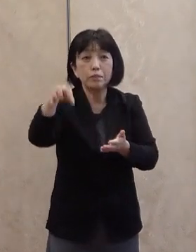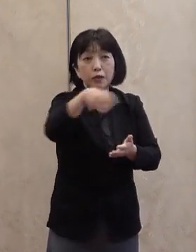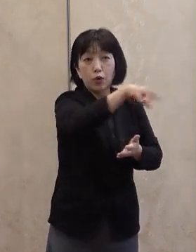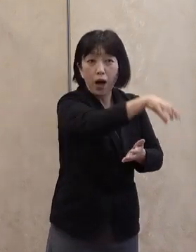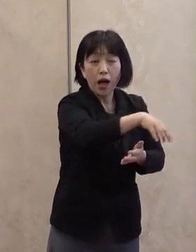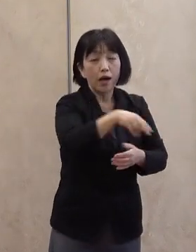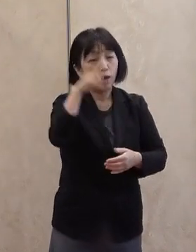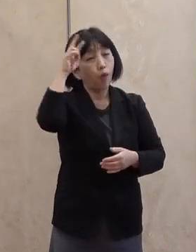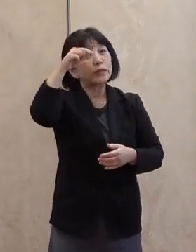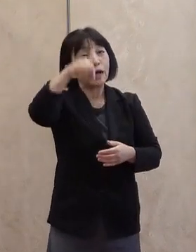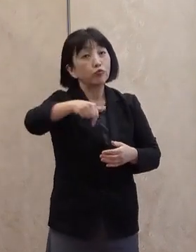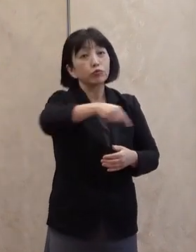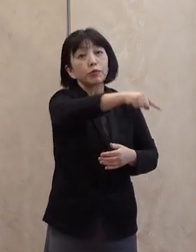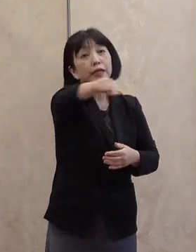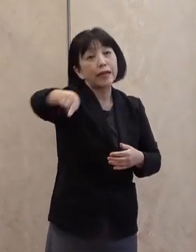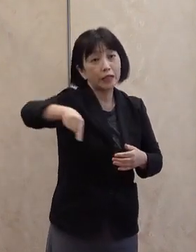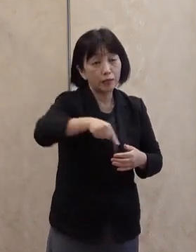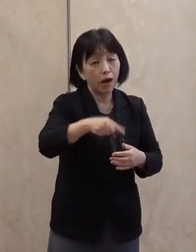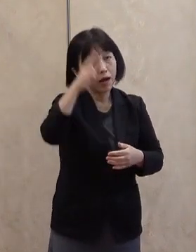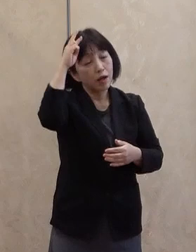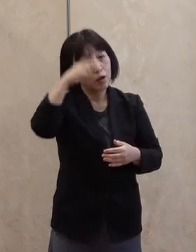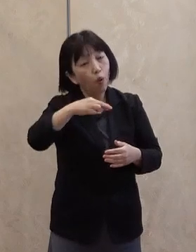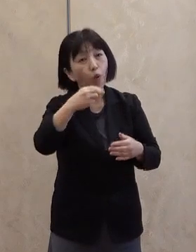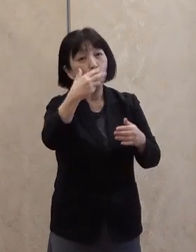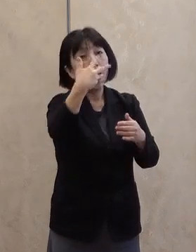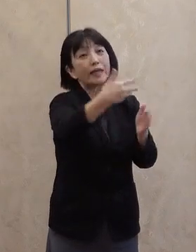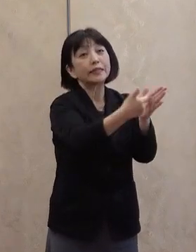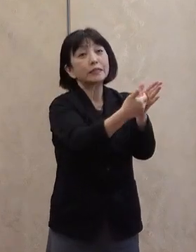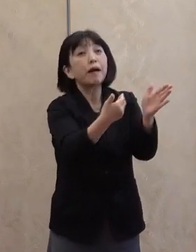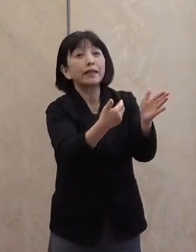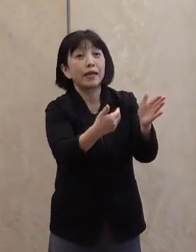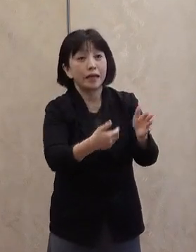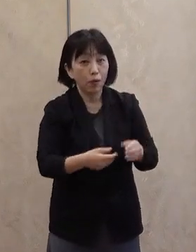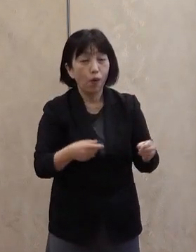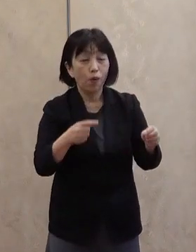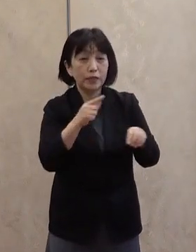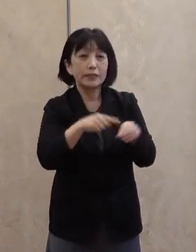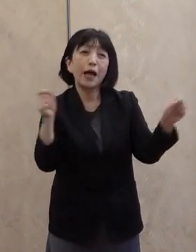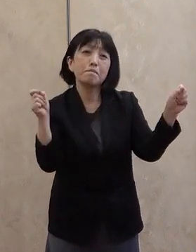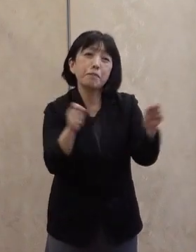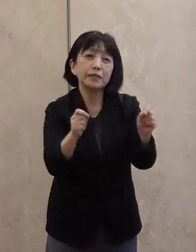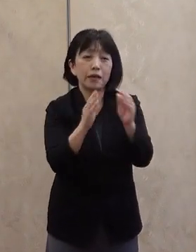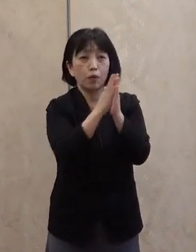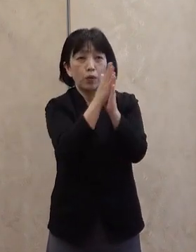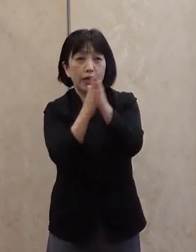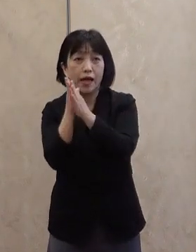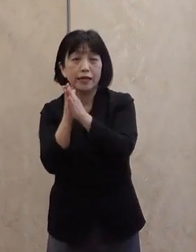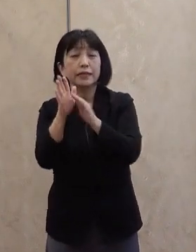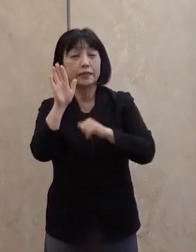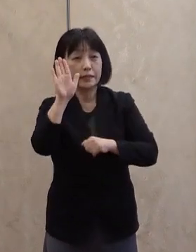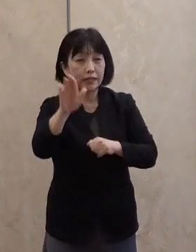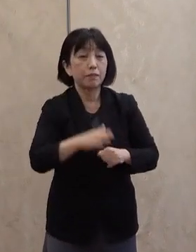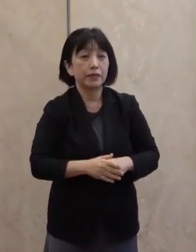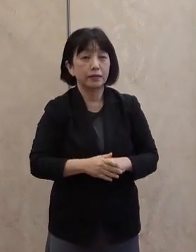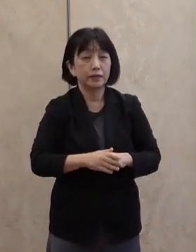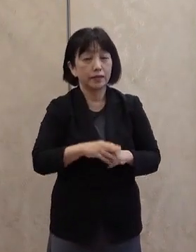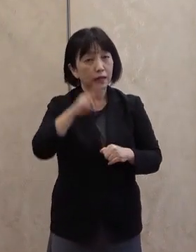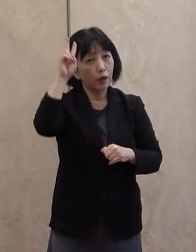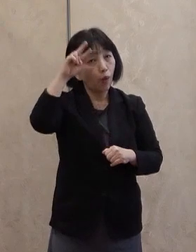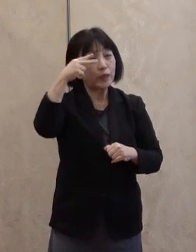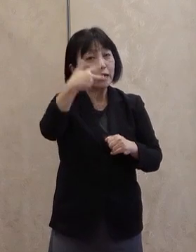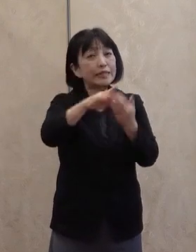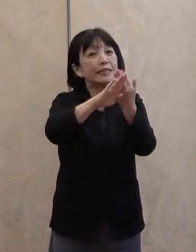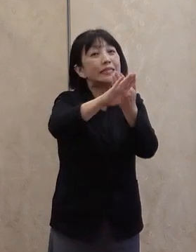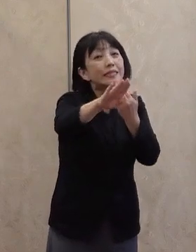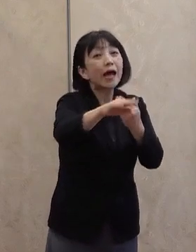8時までの時短要請を、これはまん延防止措置に基づいてお願いをしています。また大阪市以外につきましても9時までの時